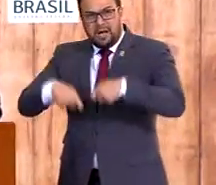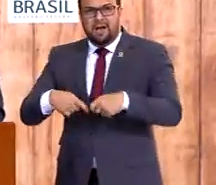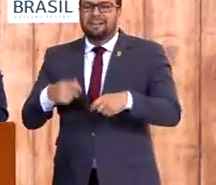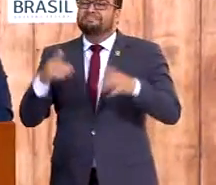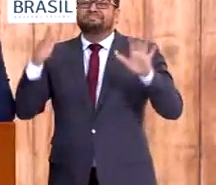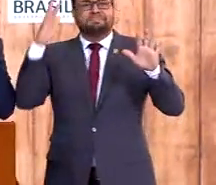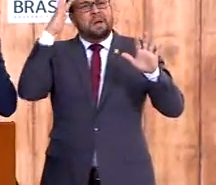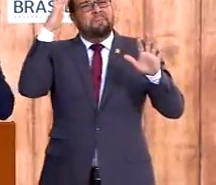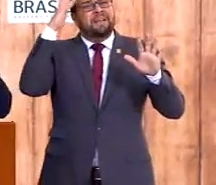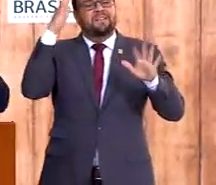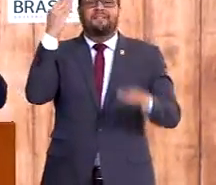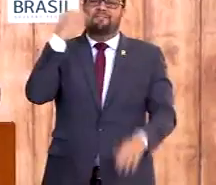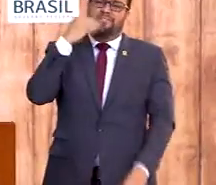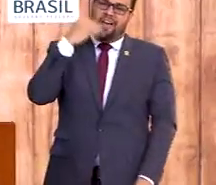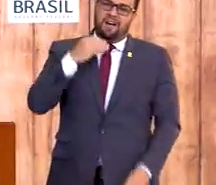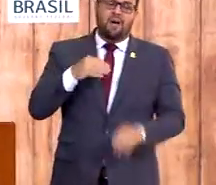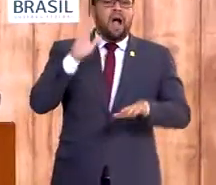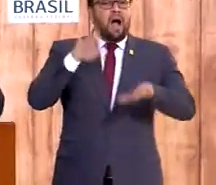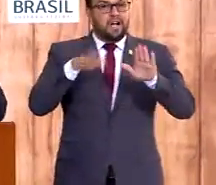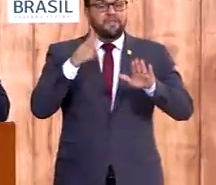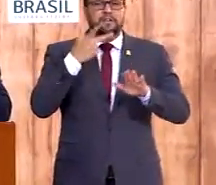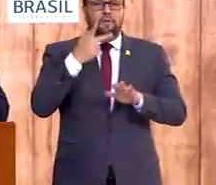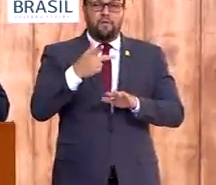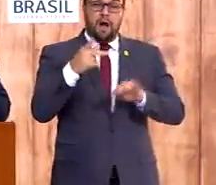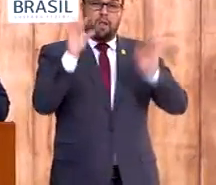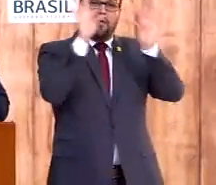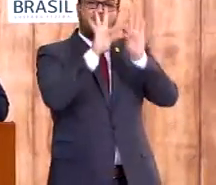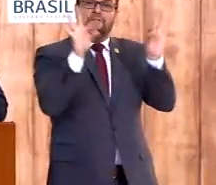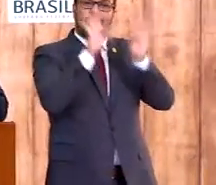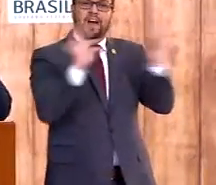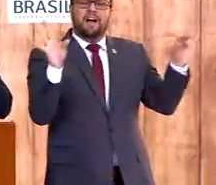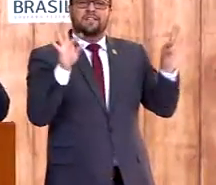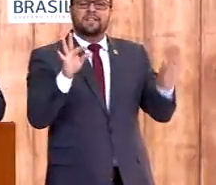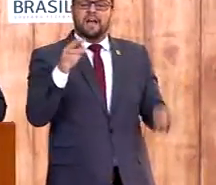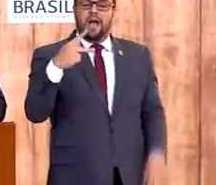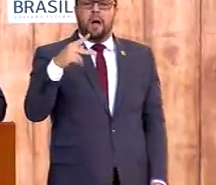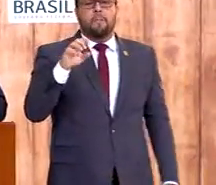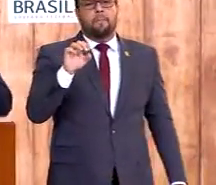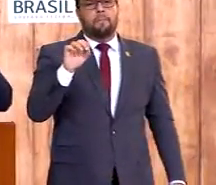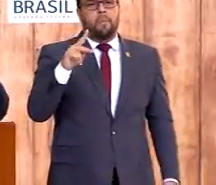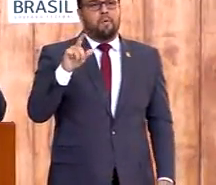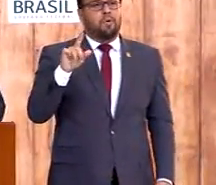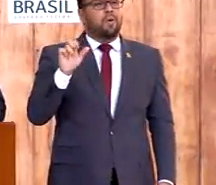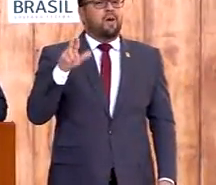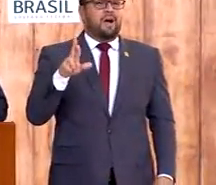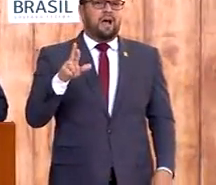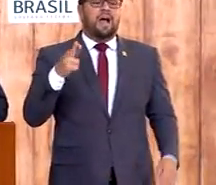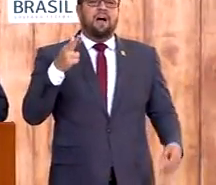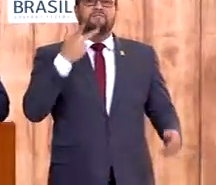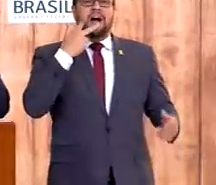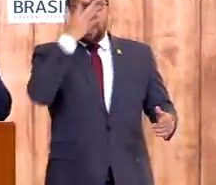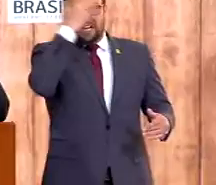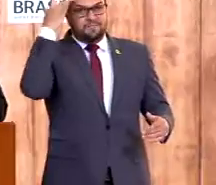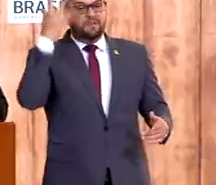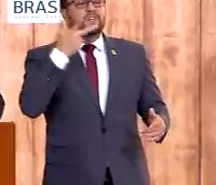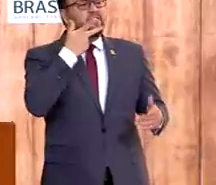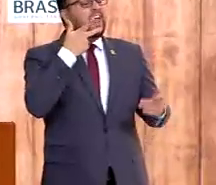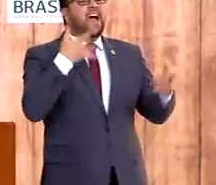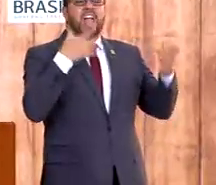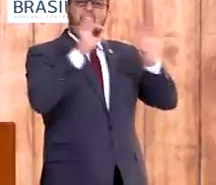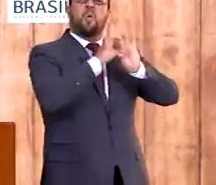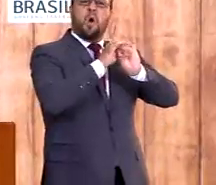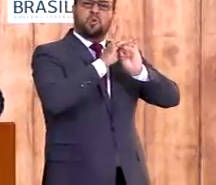fraco às vezes eu escuto uma frase popular e que as pessoas dizem eu autorizo eu não